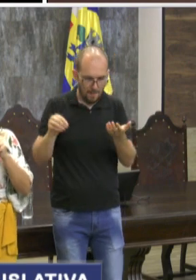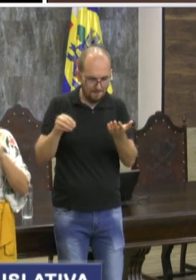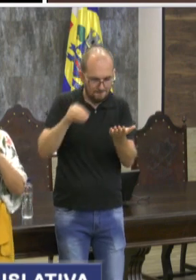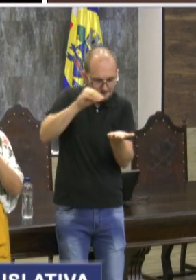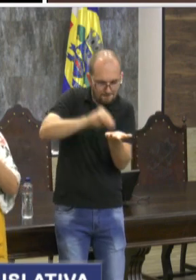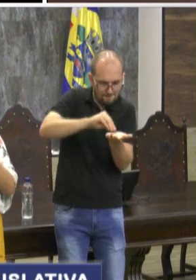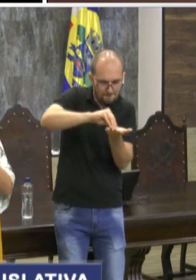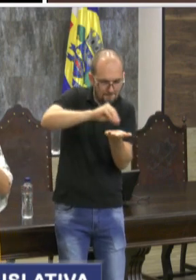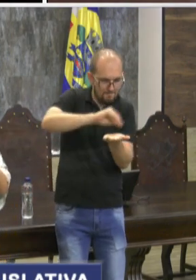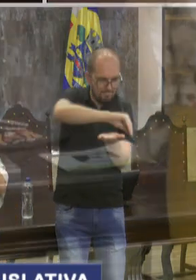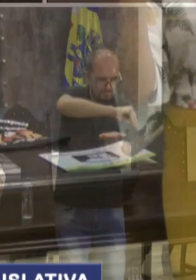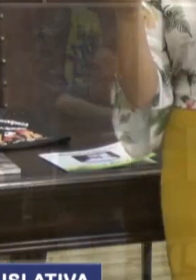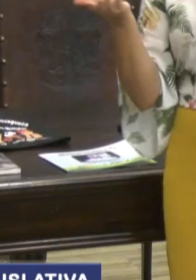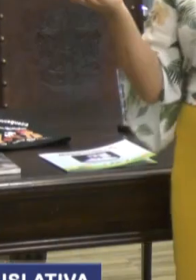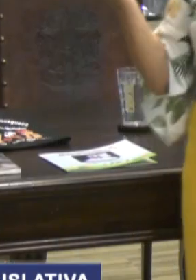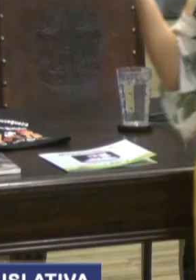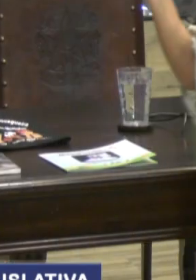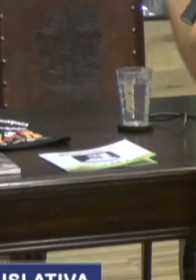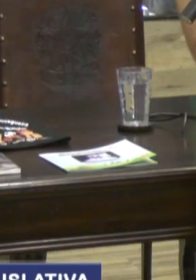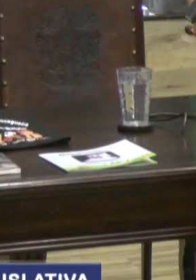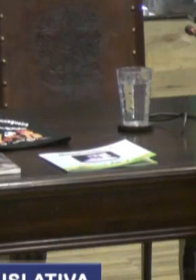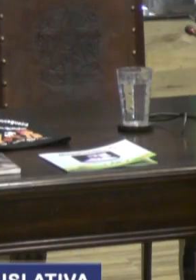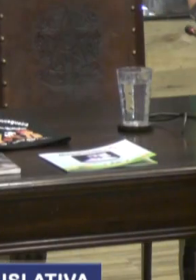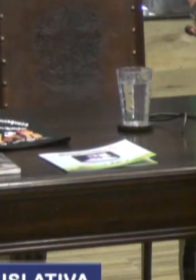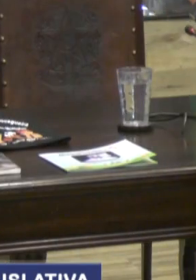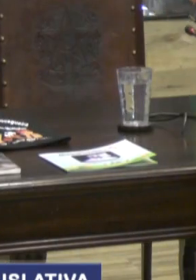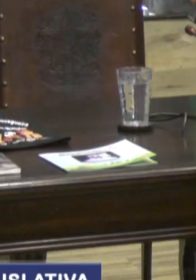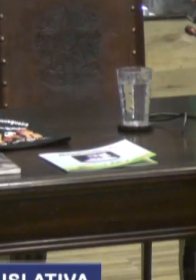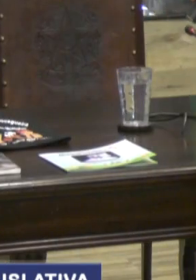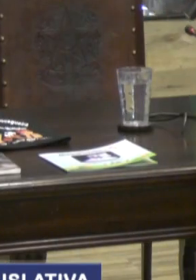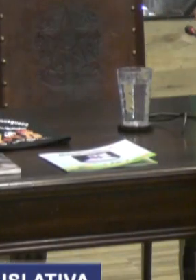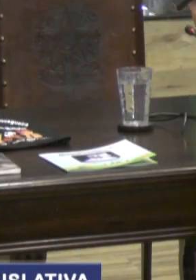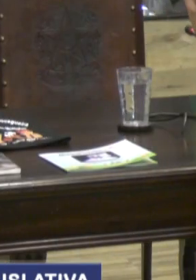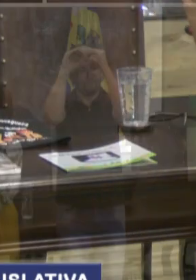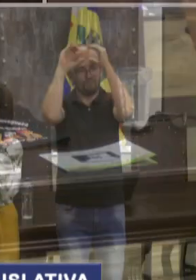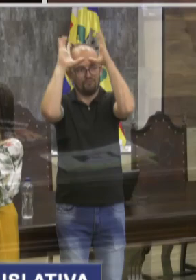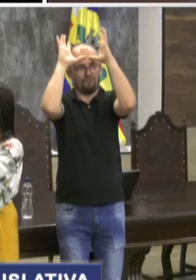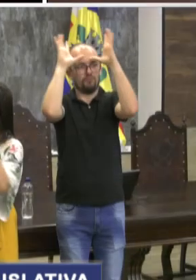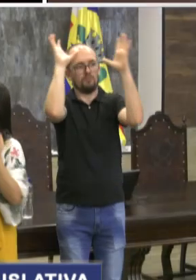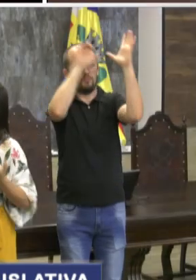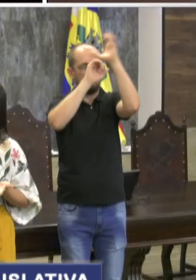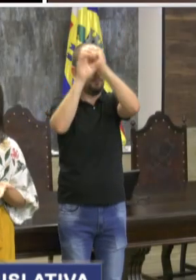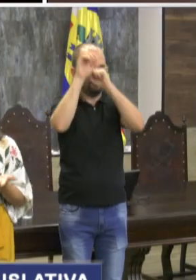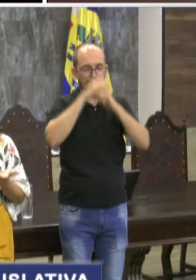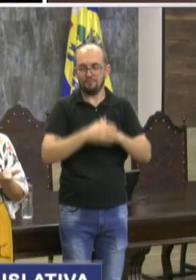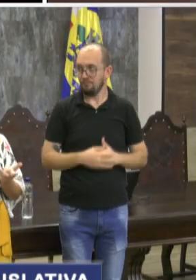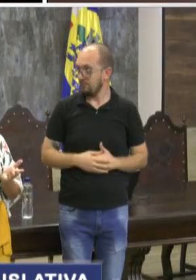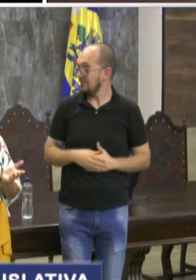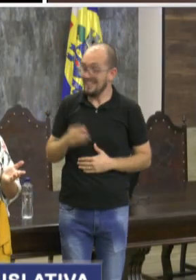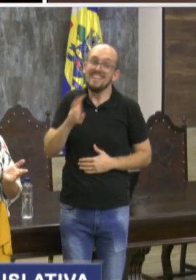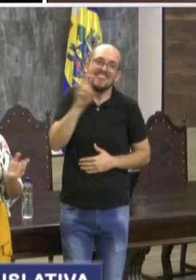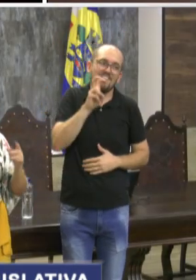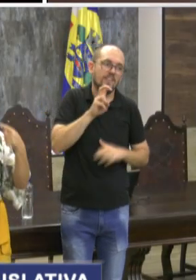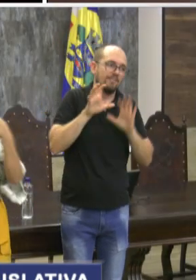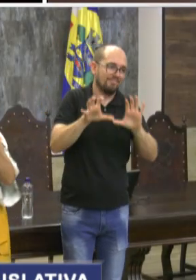E assim as frases vão se ampliando ali na cabecinha dele. Então, na quinta, a gente sempre trabalha com esse